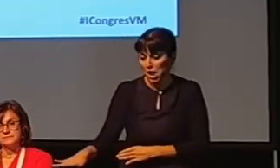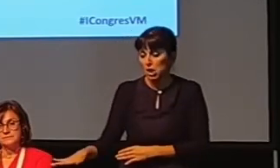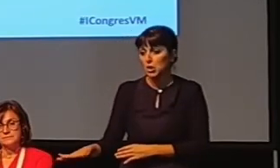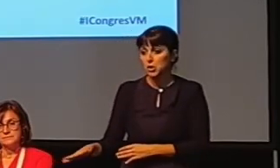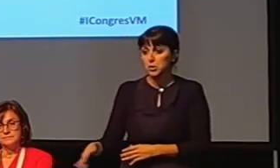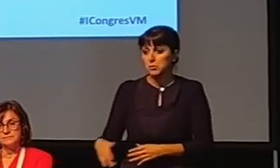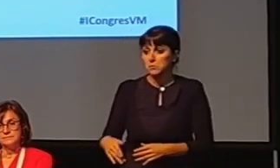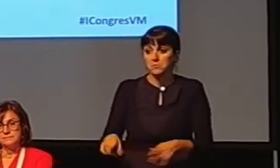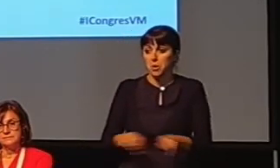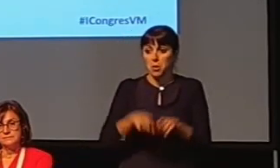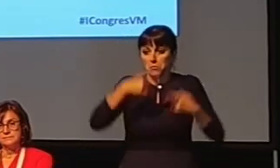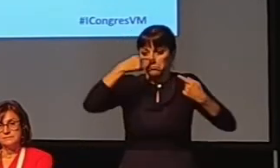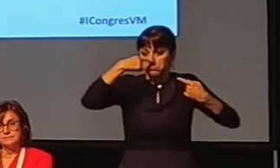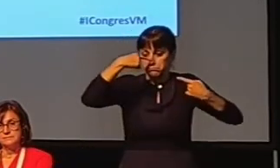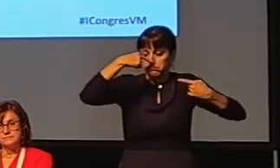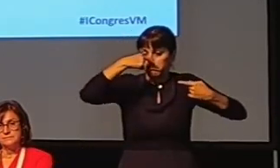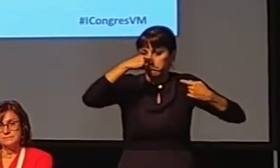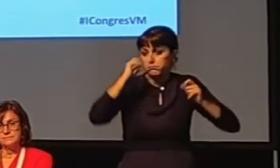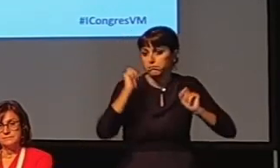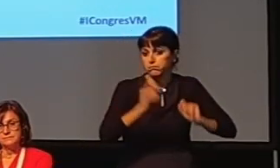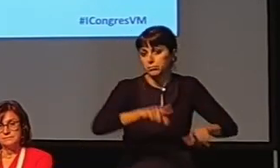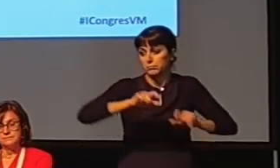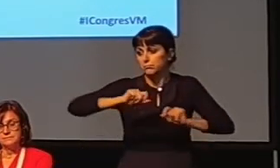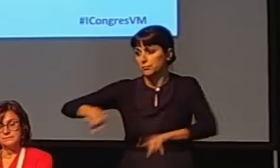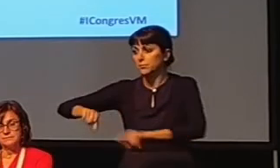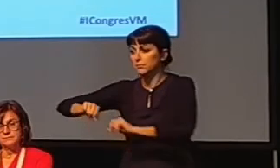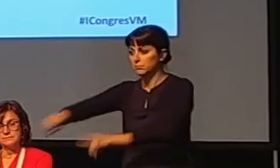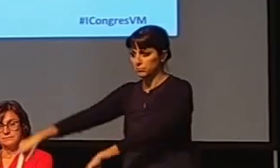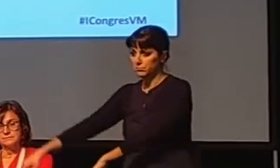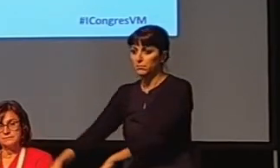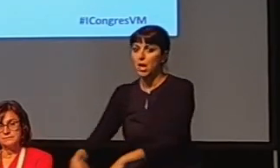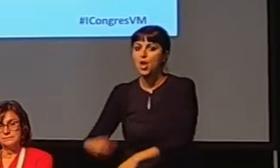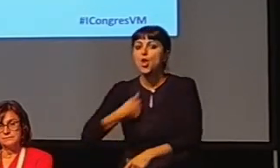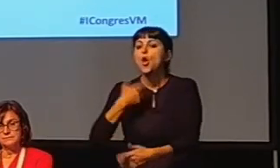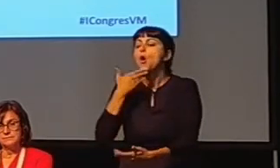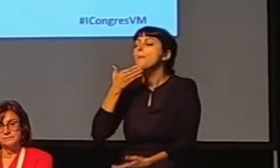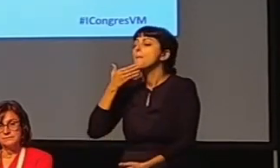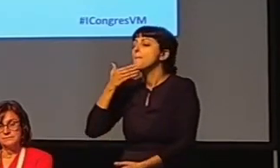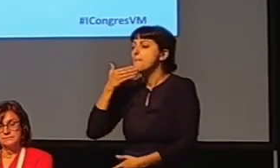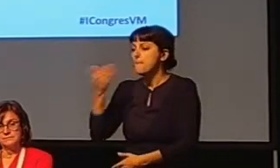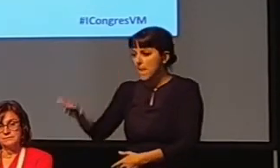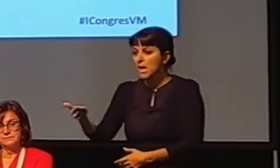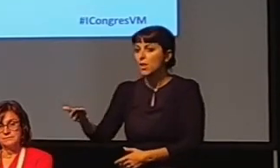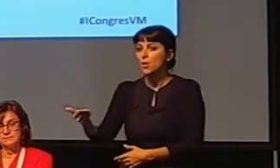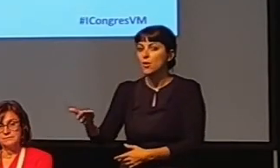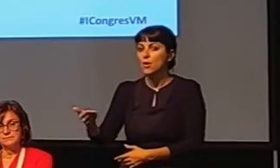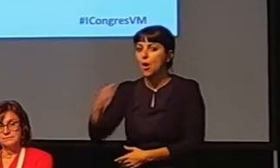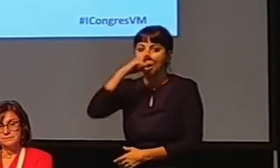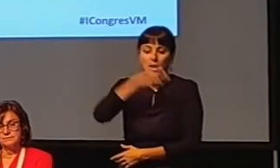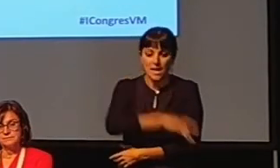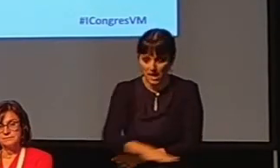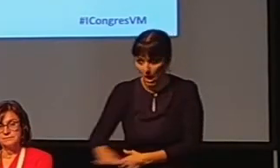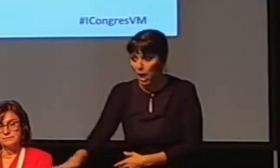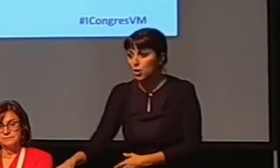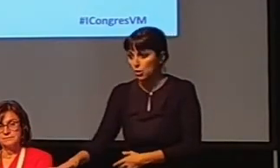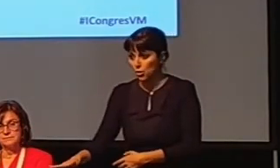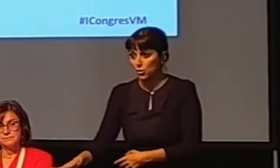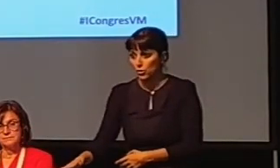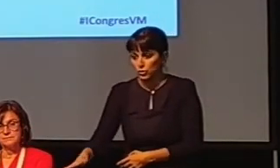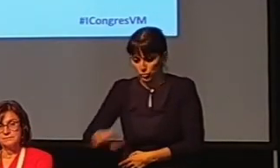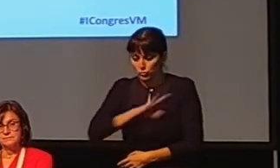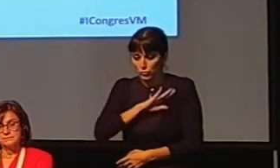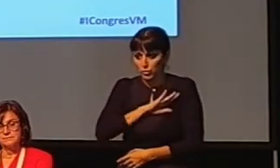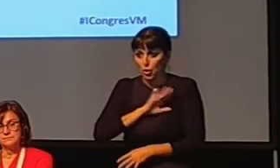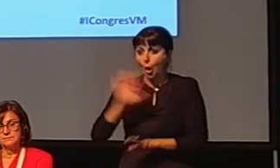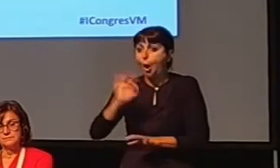están completamente dejados a la mano de Dios. Así que yo pido, ya no solo por los niños que tenemos, pido por lo que